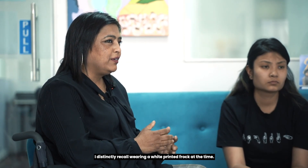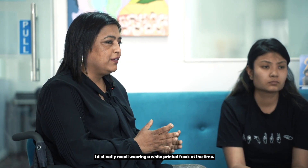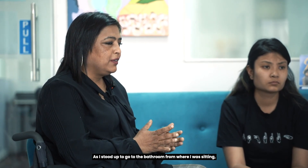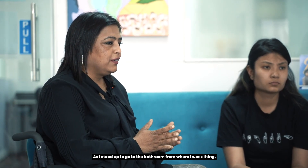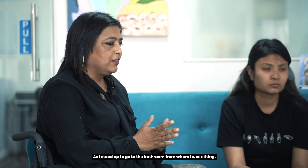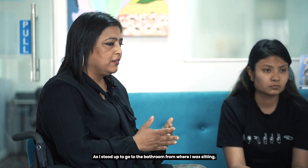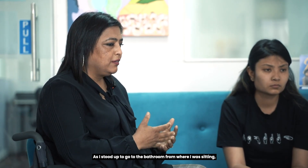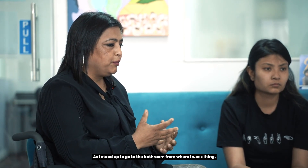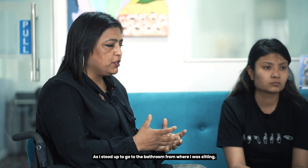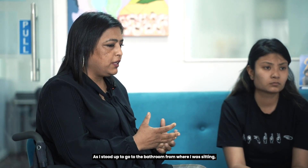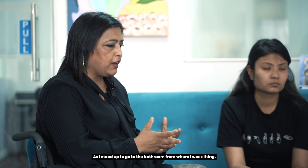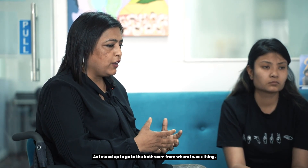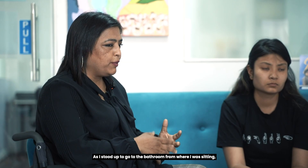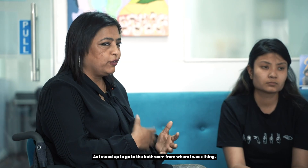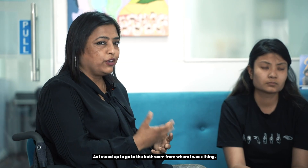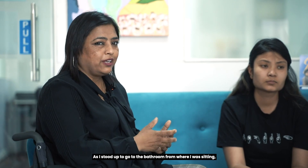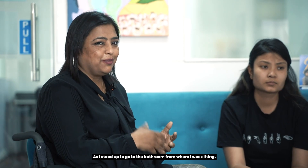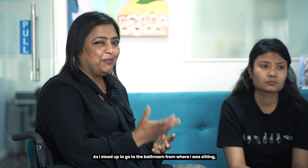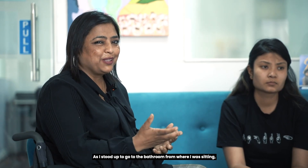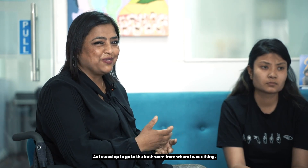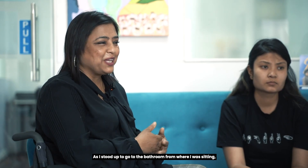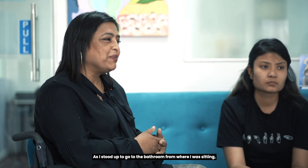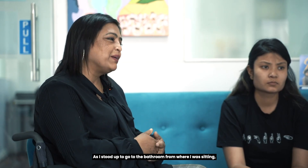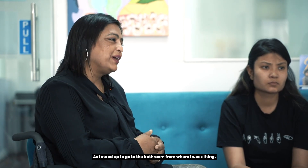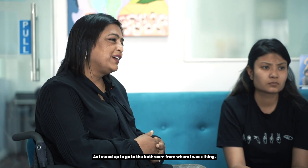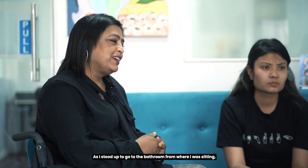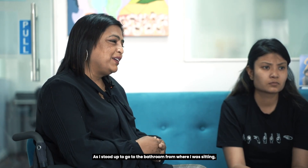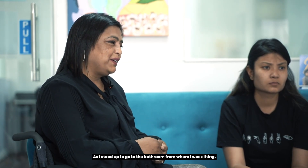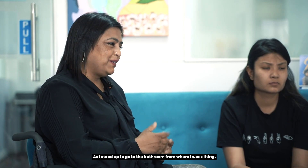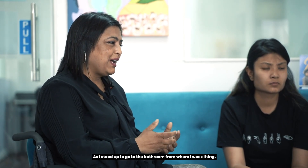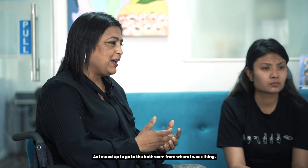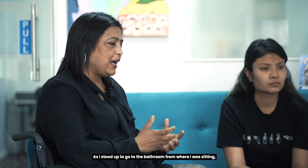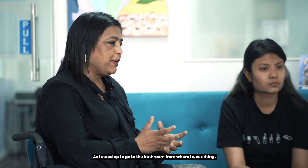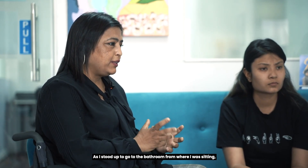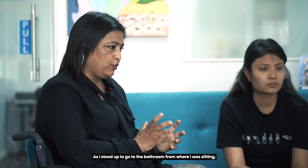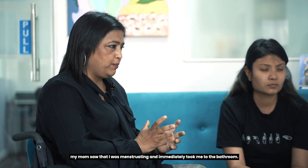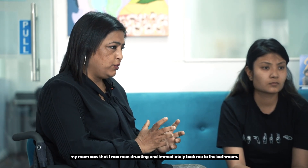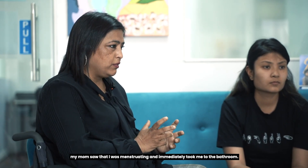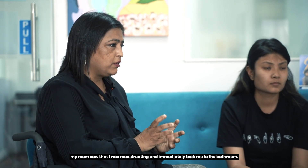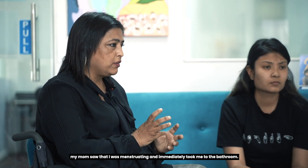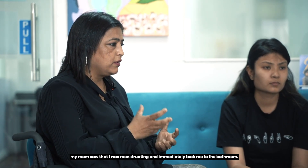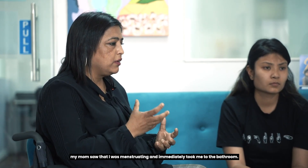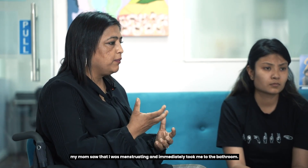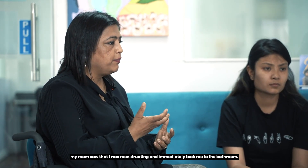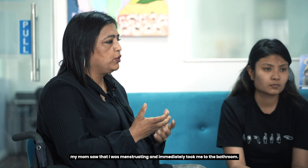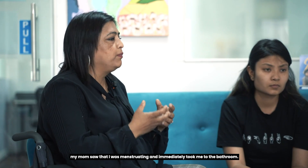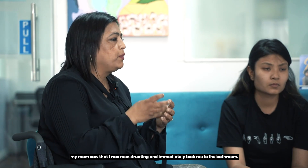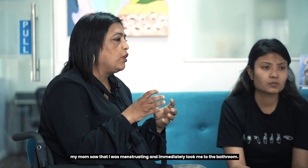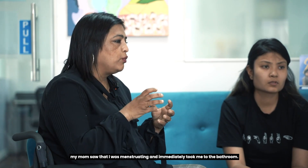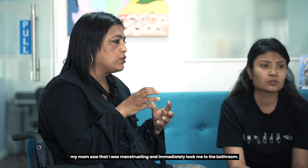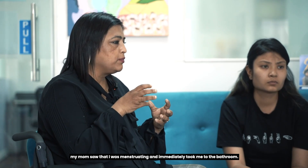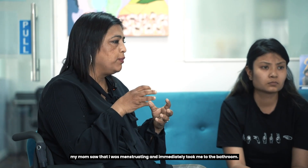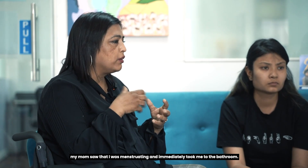म बसिरहेको ठाउँबाट उठेर बाथरुम जाने बेलामा आमाले त्यो जुन